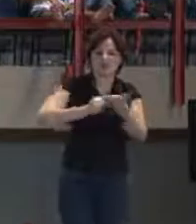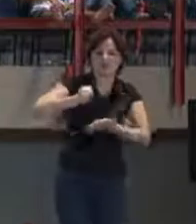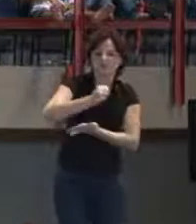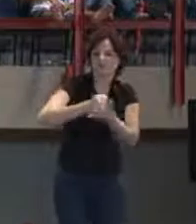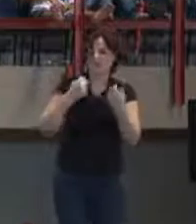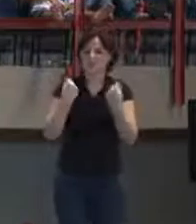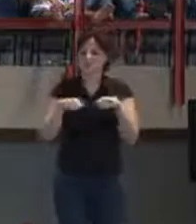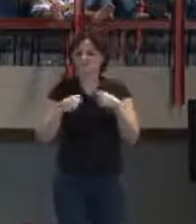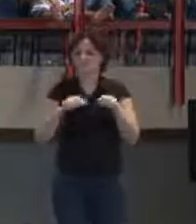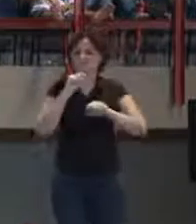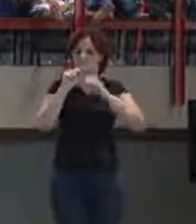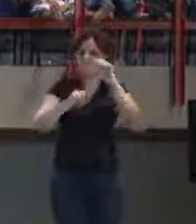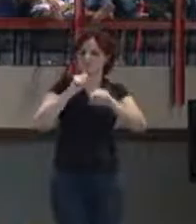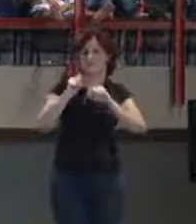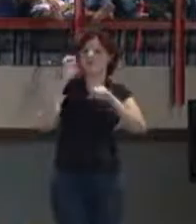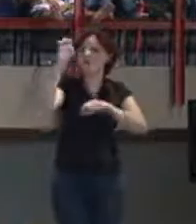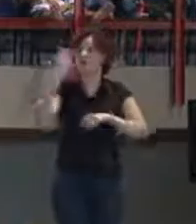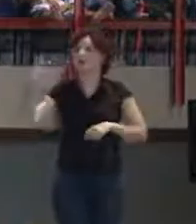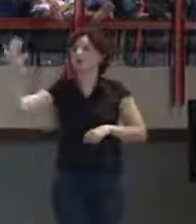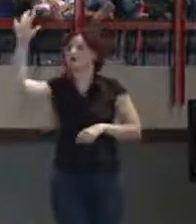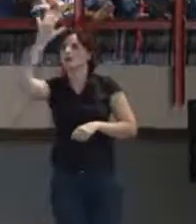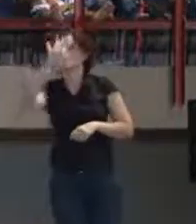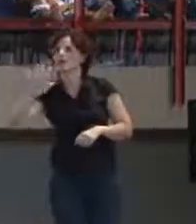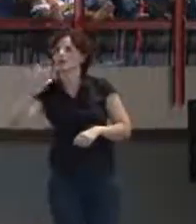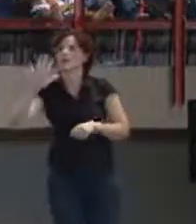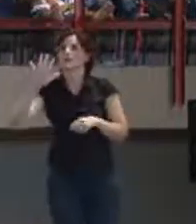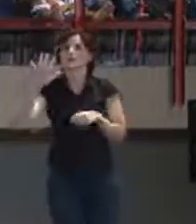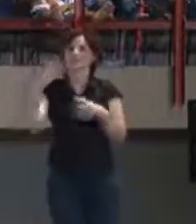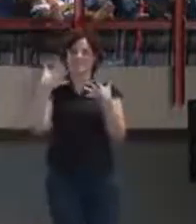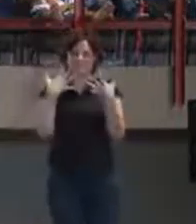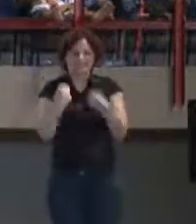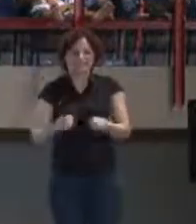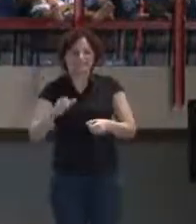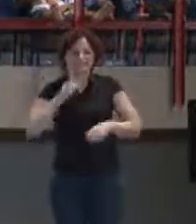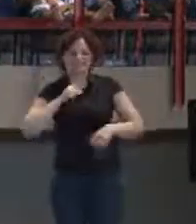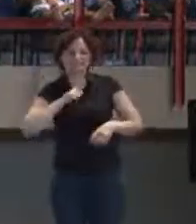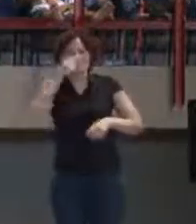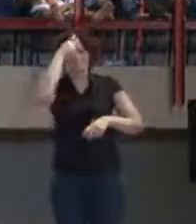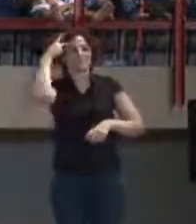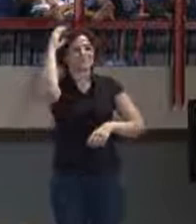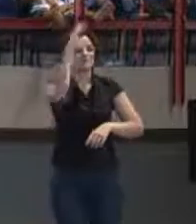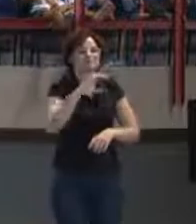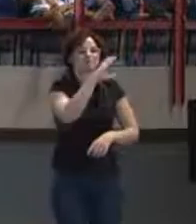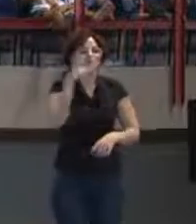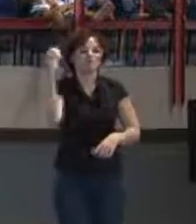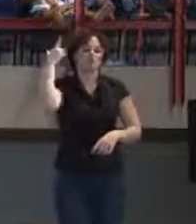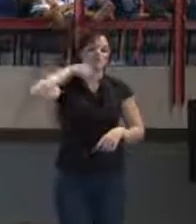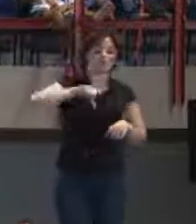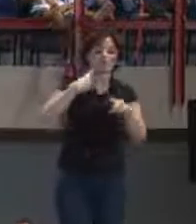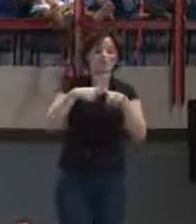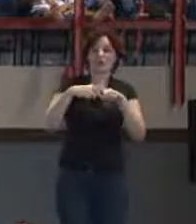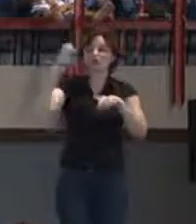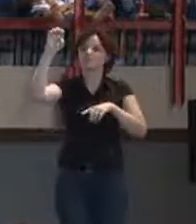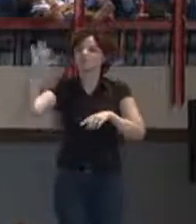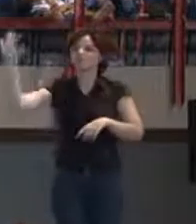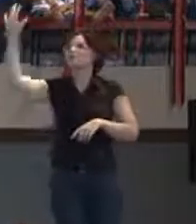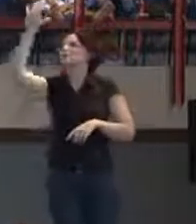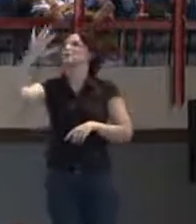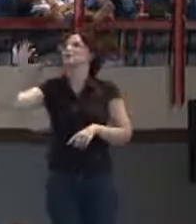necessidade que havia na Europa de recuperar os fiéis, porque a Igreja Católica tinha perdido uma